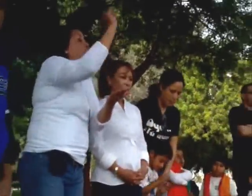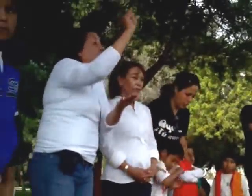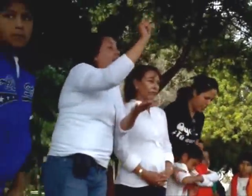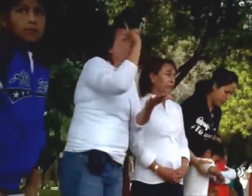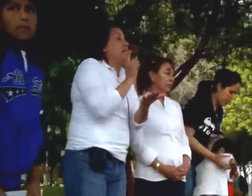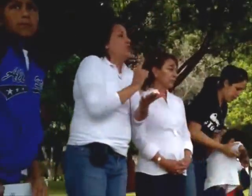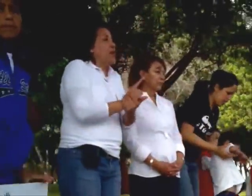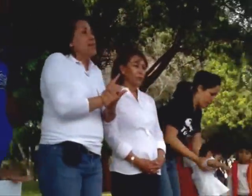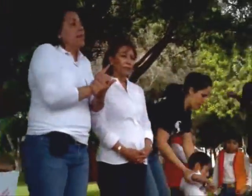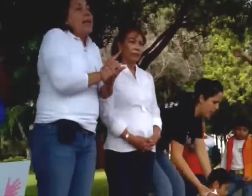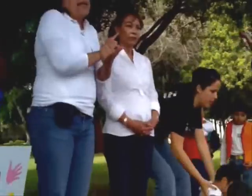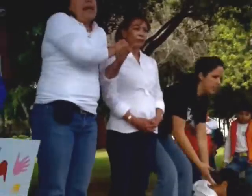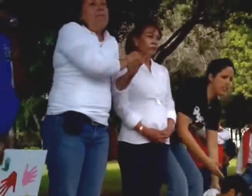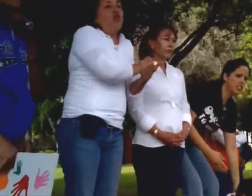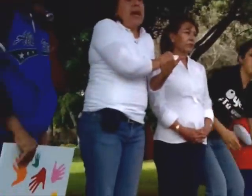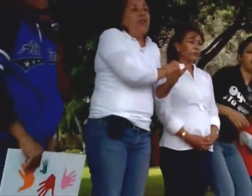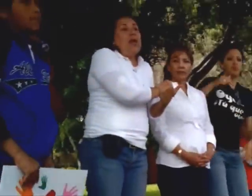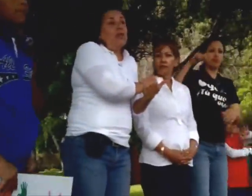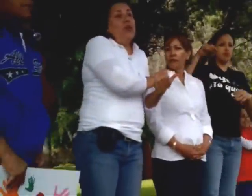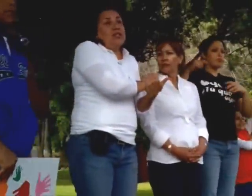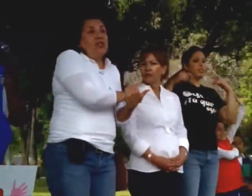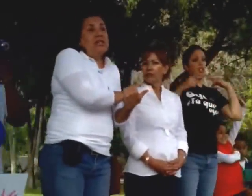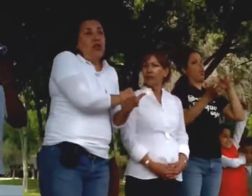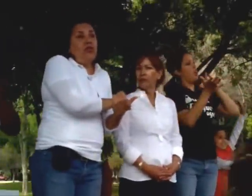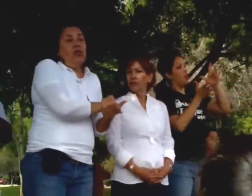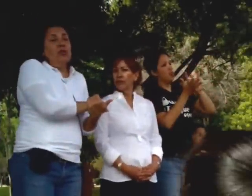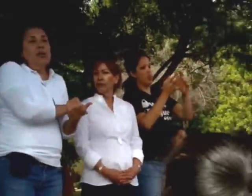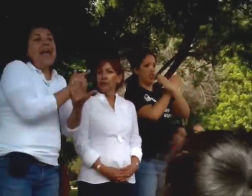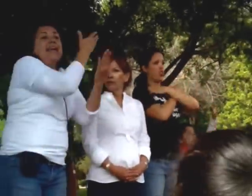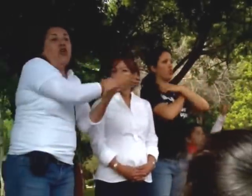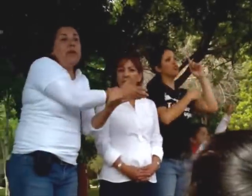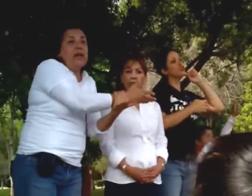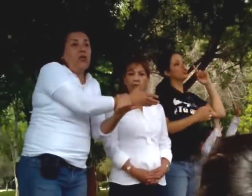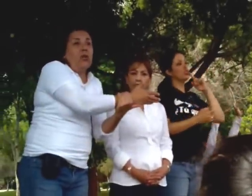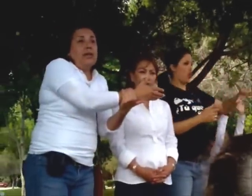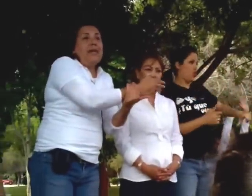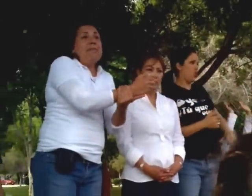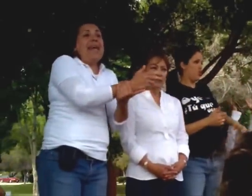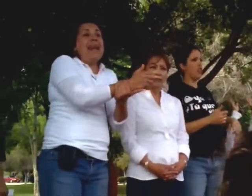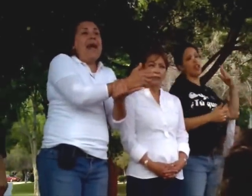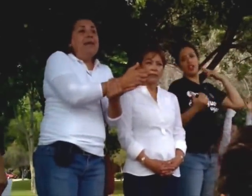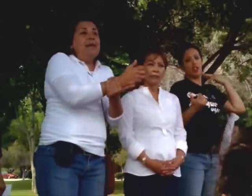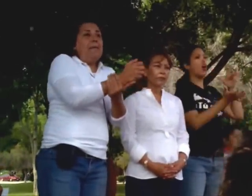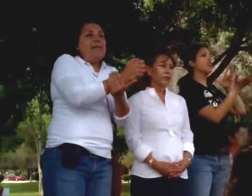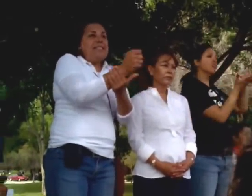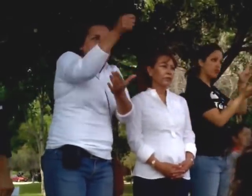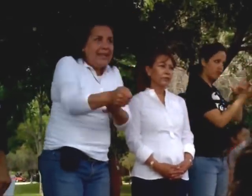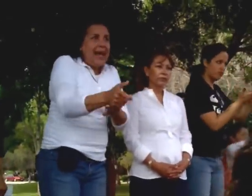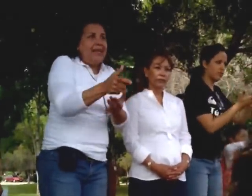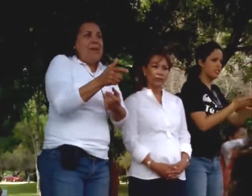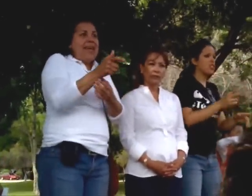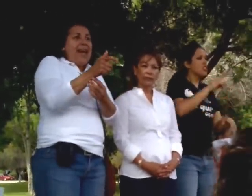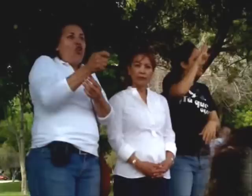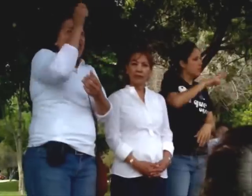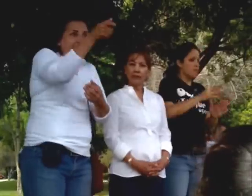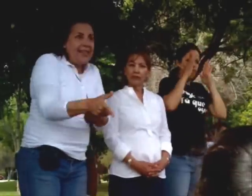las pocas personas que han apoyado a la educación del sordo en el gobierno, de manera cierta,